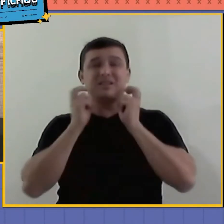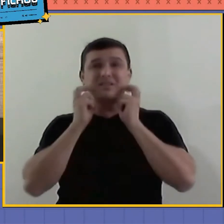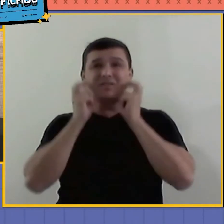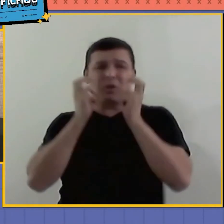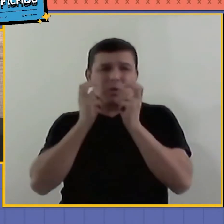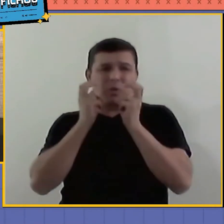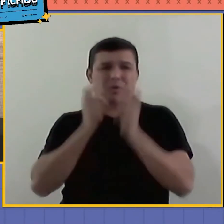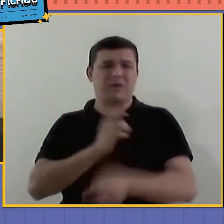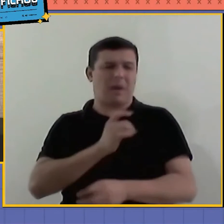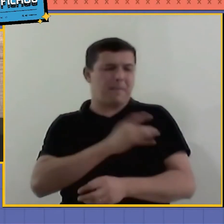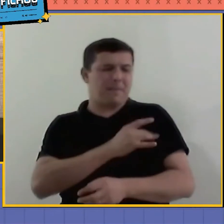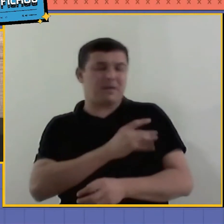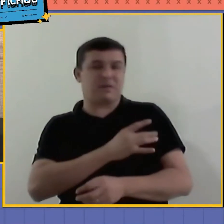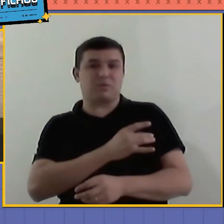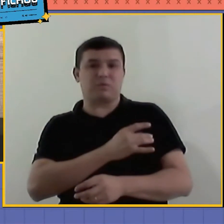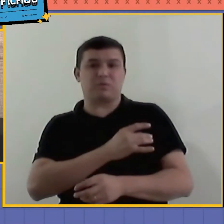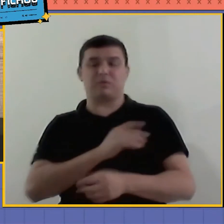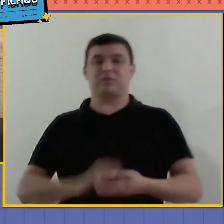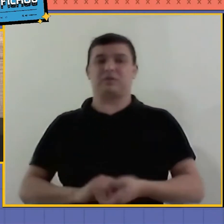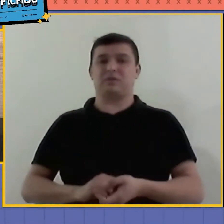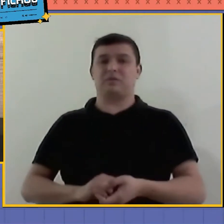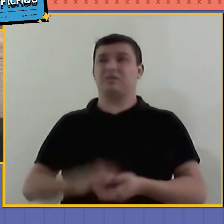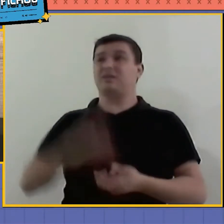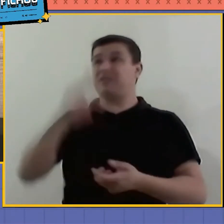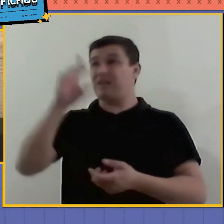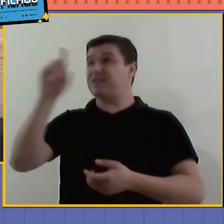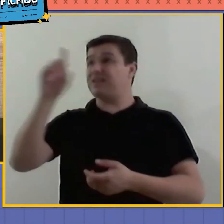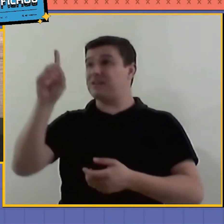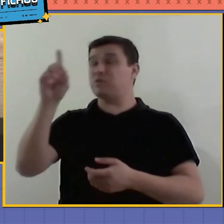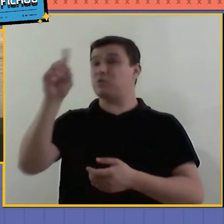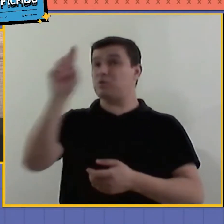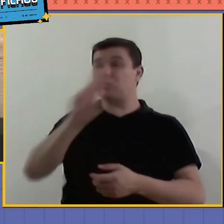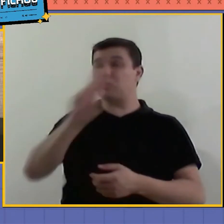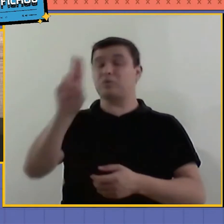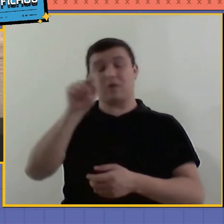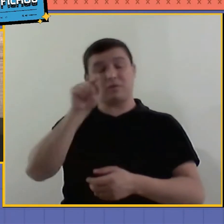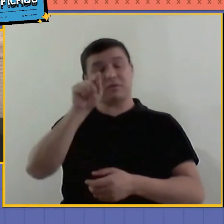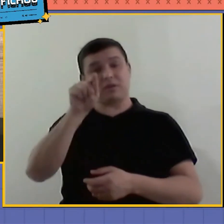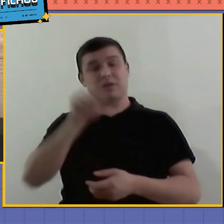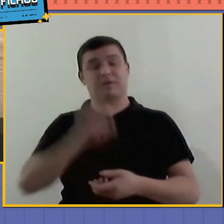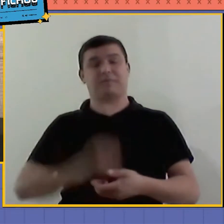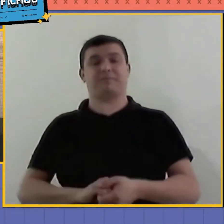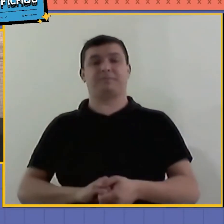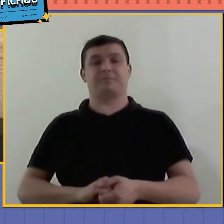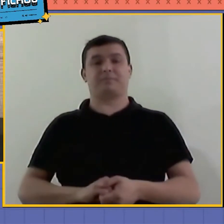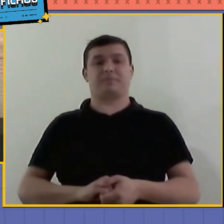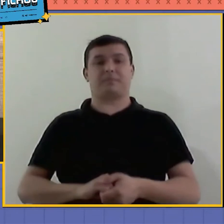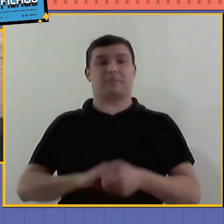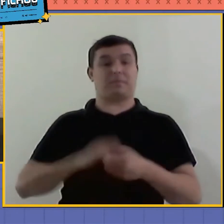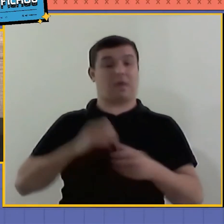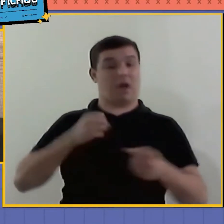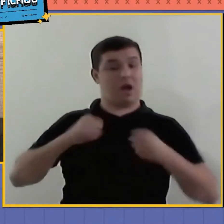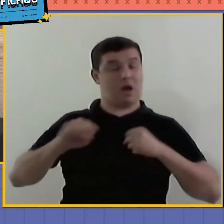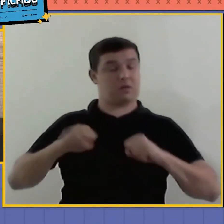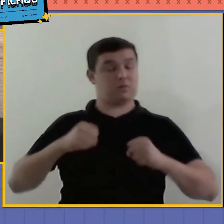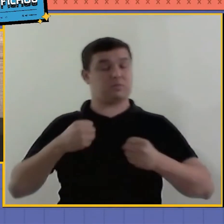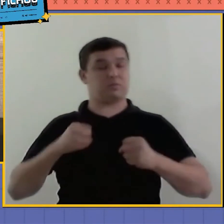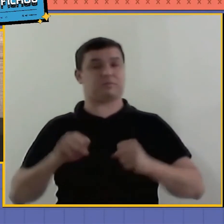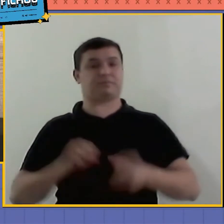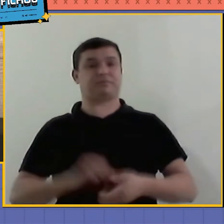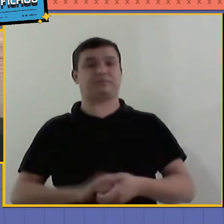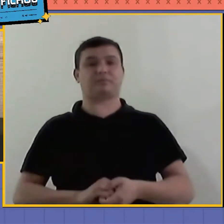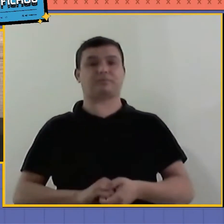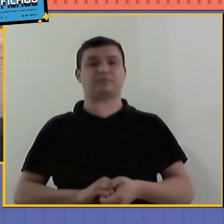orar por você você vai ver Deus agindo o versículo quero dar para você atos 18 mas vocês